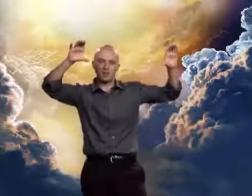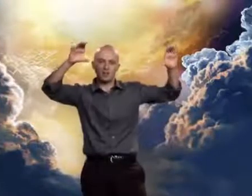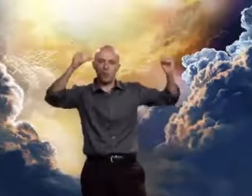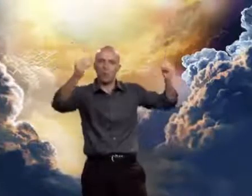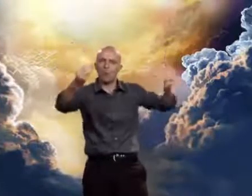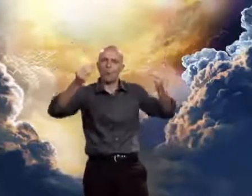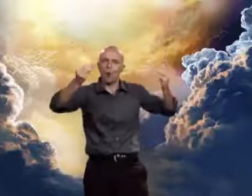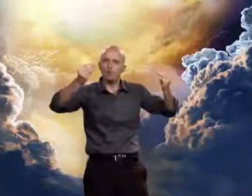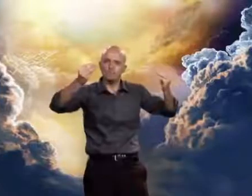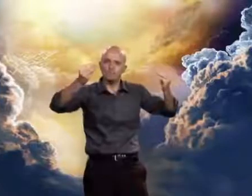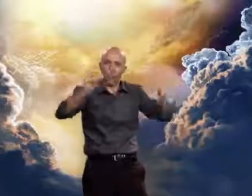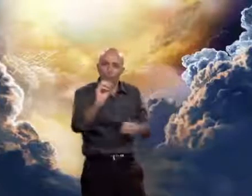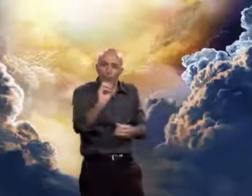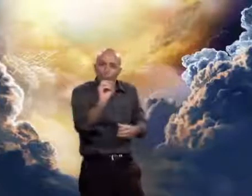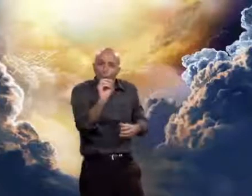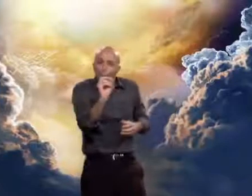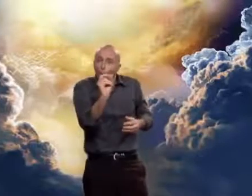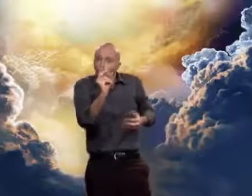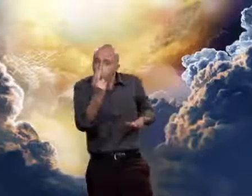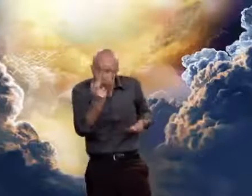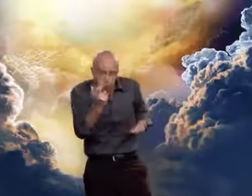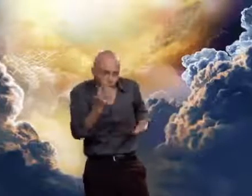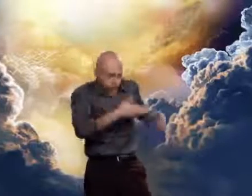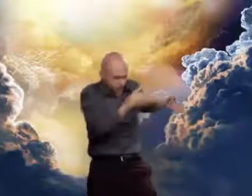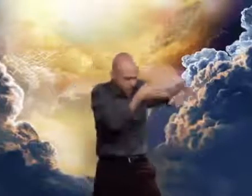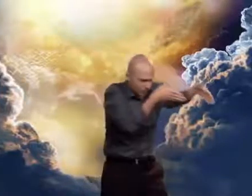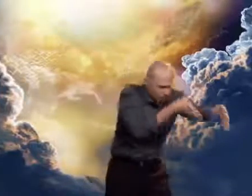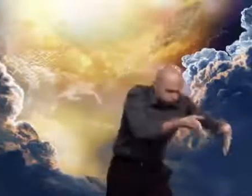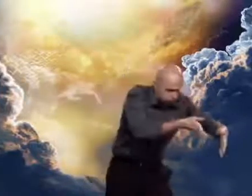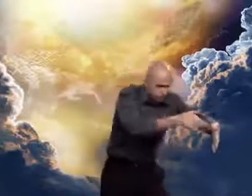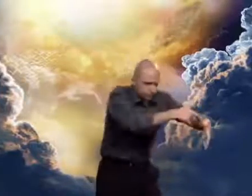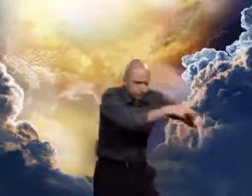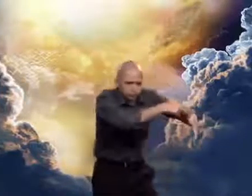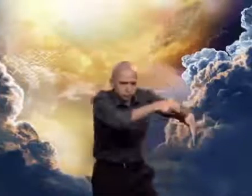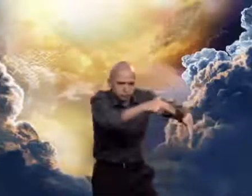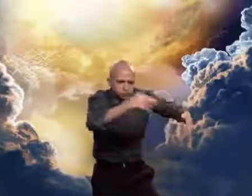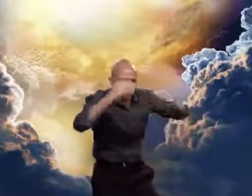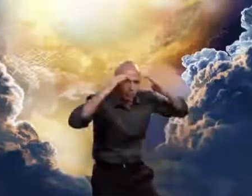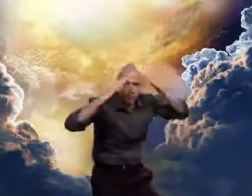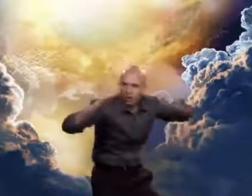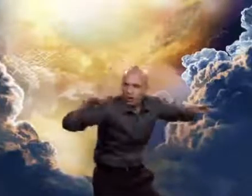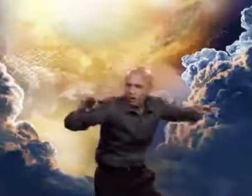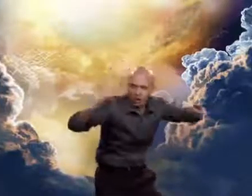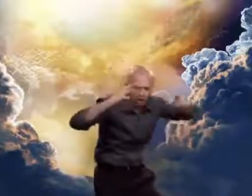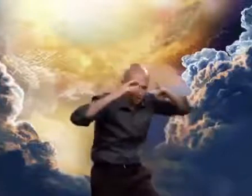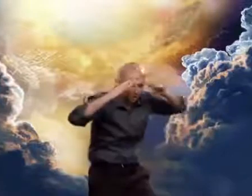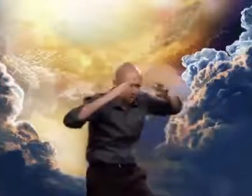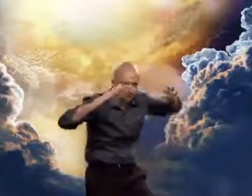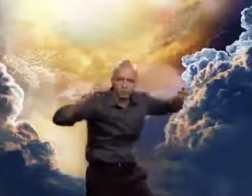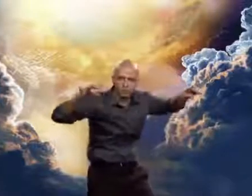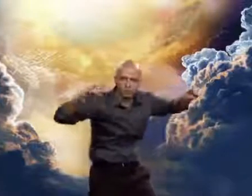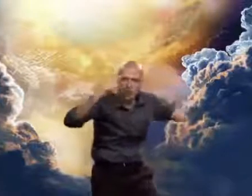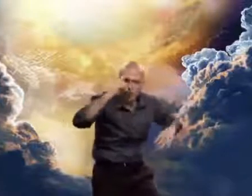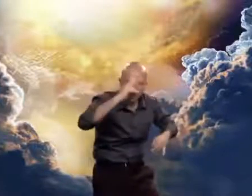estes? Como aqueles que creem no estado consciente dos mortos poderiam rejeitar o que eles veem como luz divina transmitida por